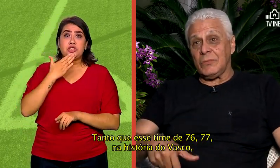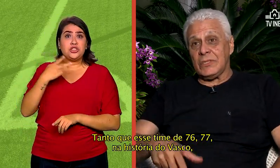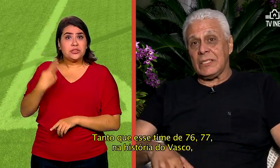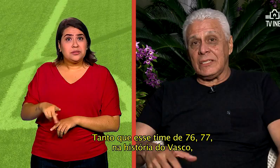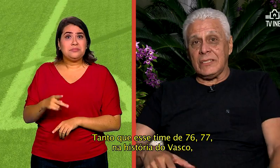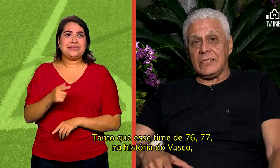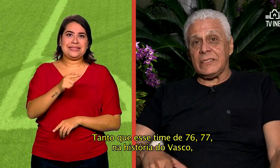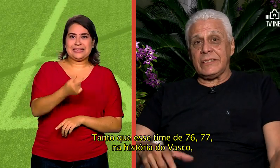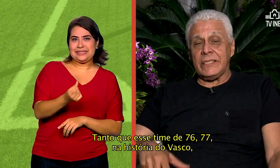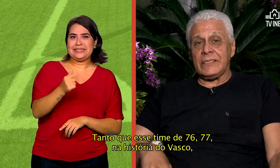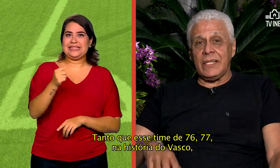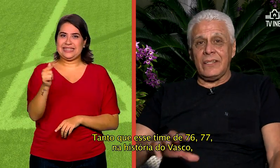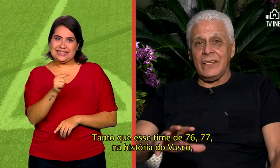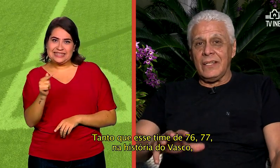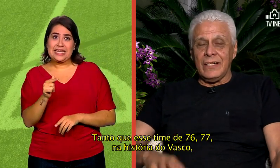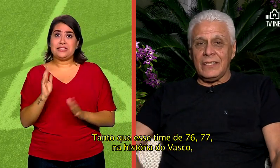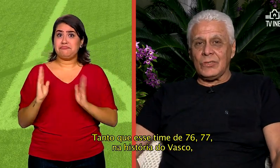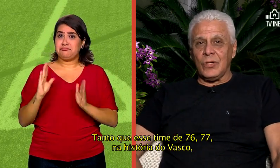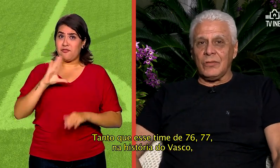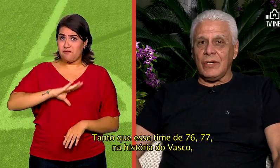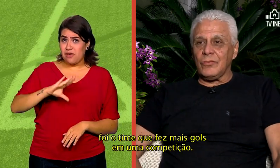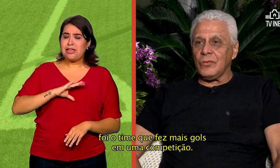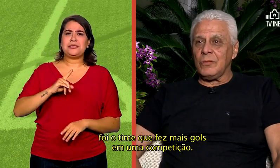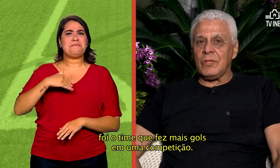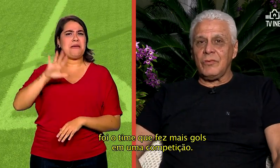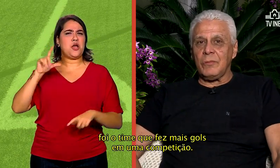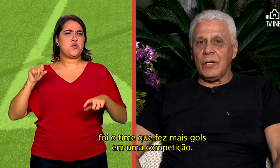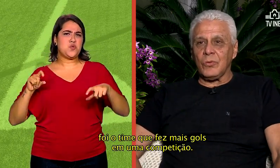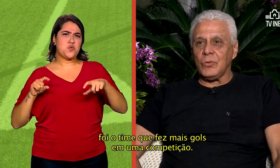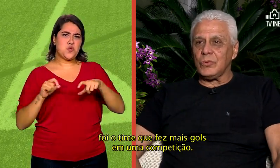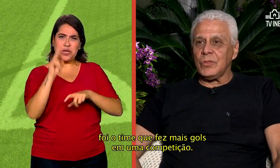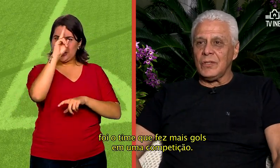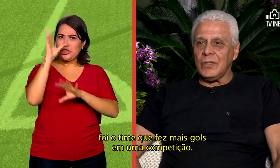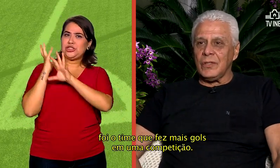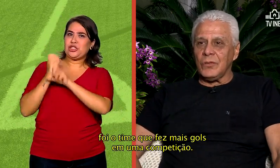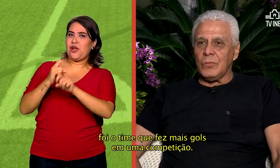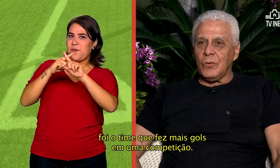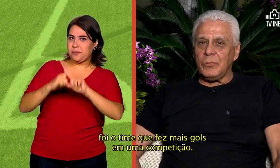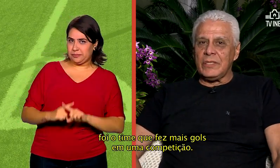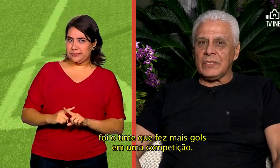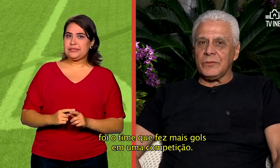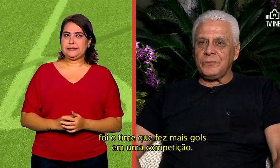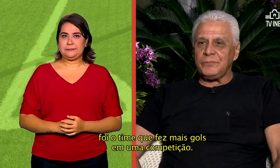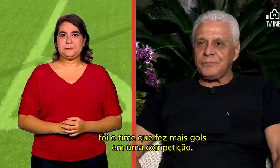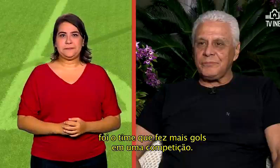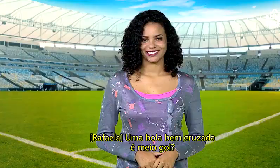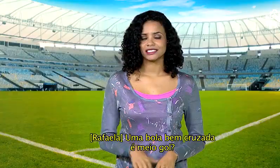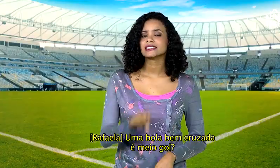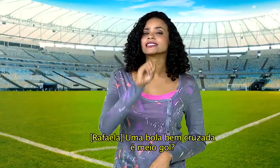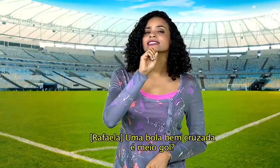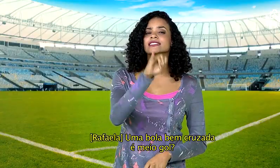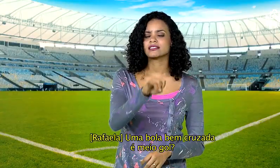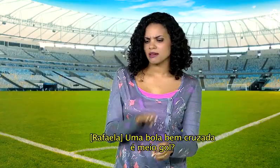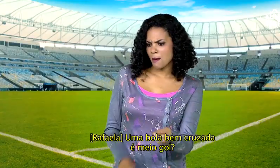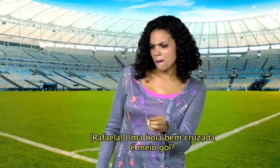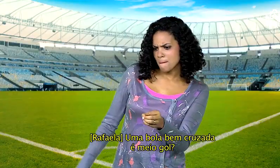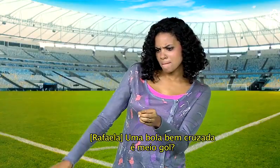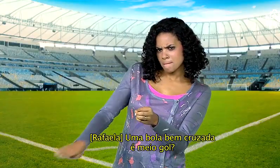de 76, 77, na história do Vasco, foi o time que fez mais gols numa competição. Uma bola bem